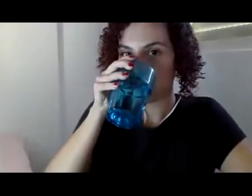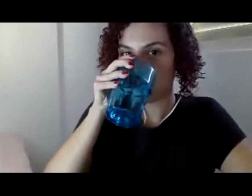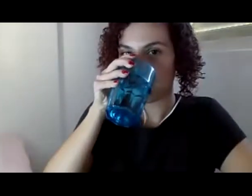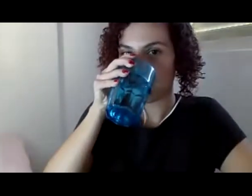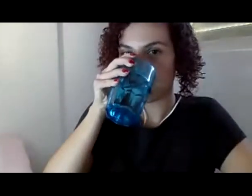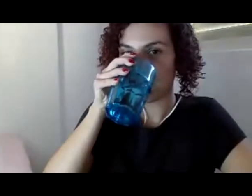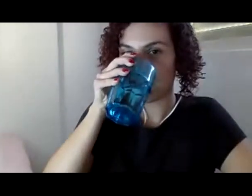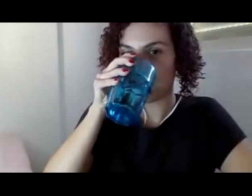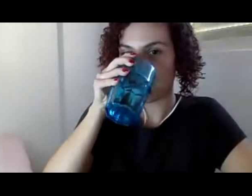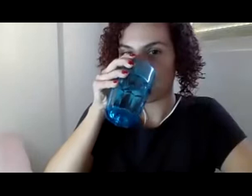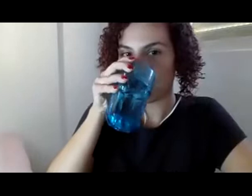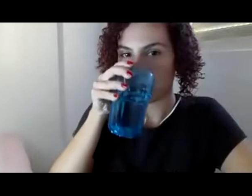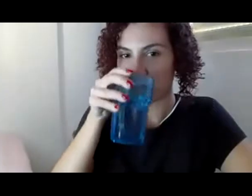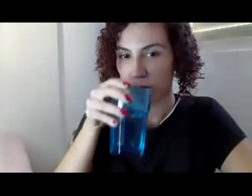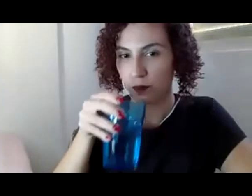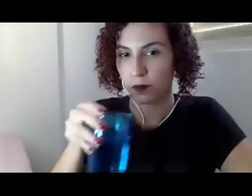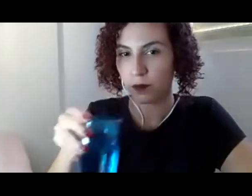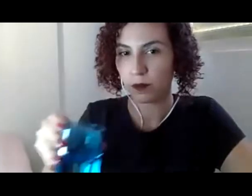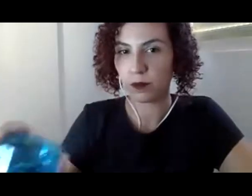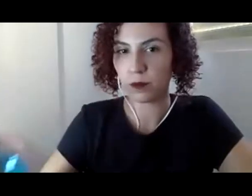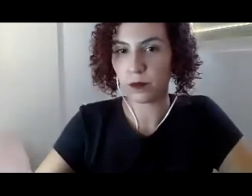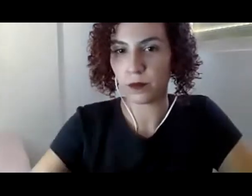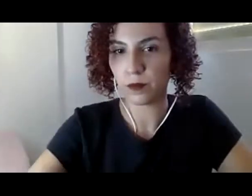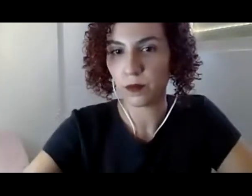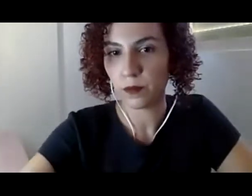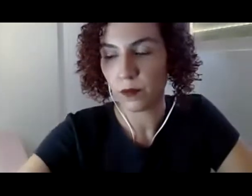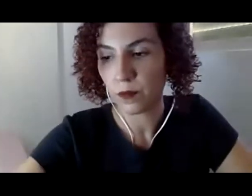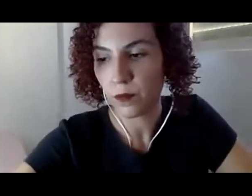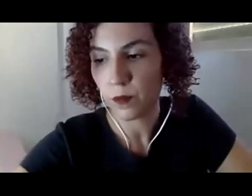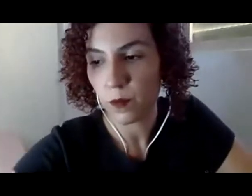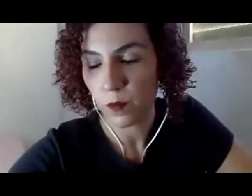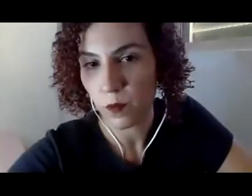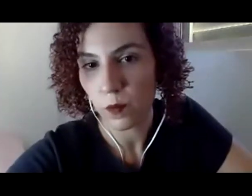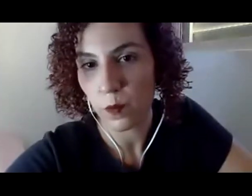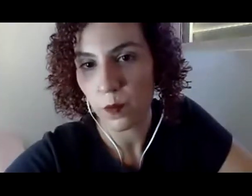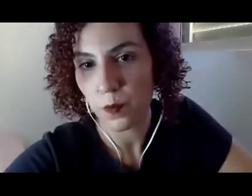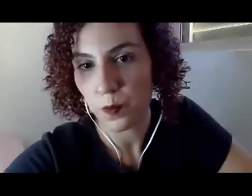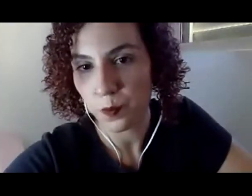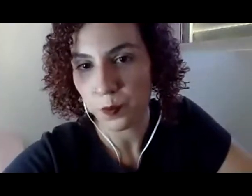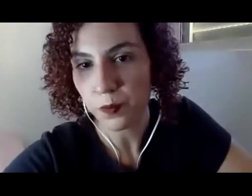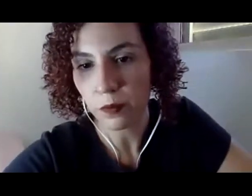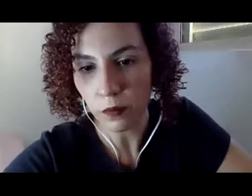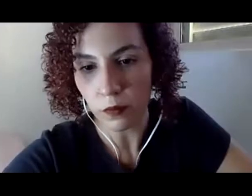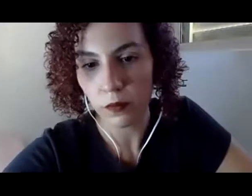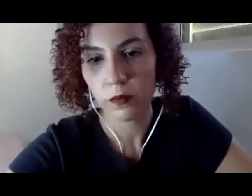Desde o dia em que ao mundo chegamos,